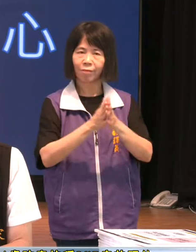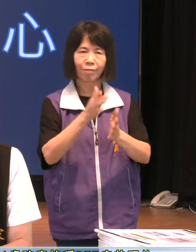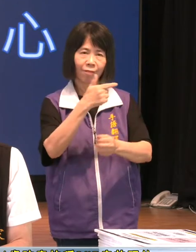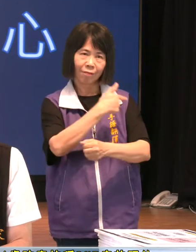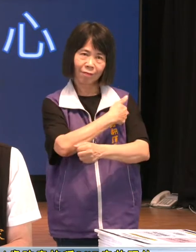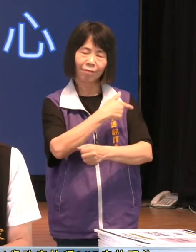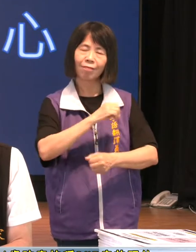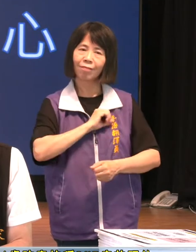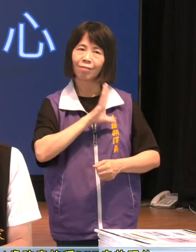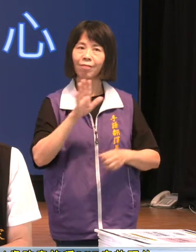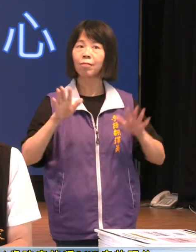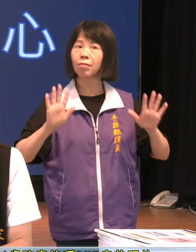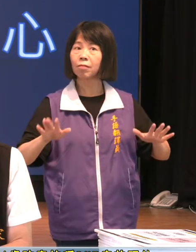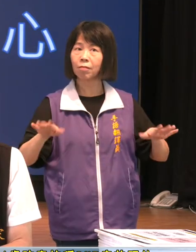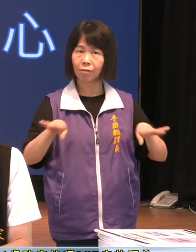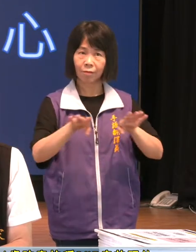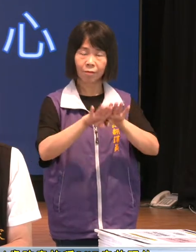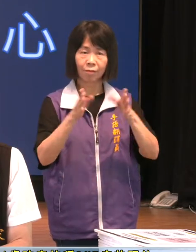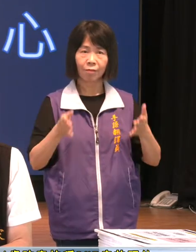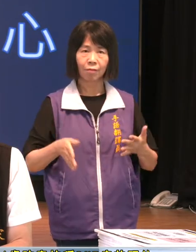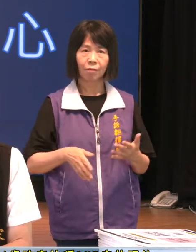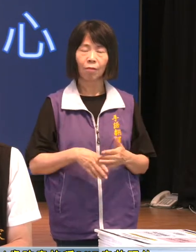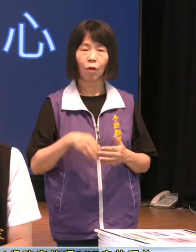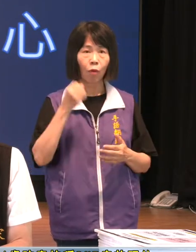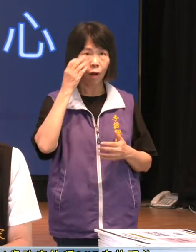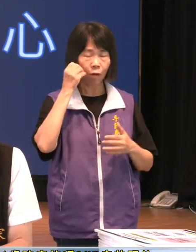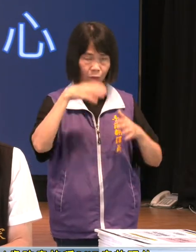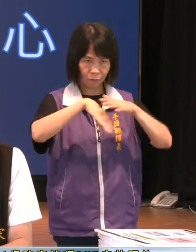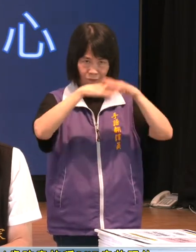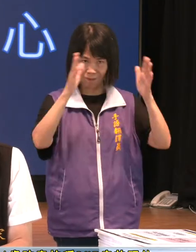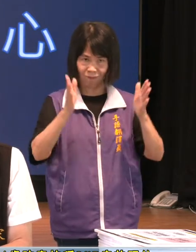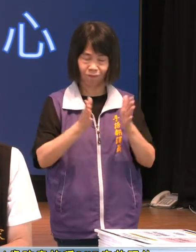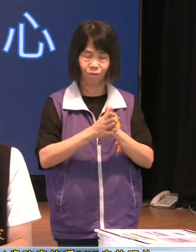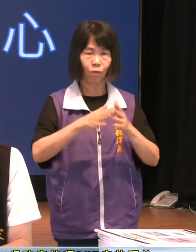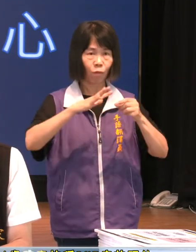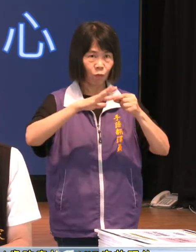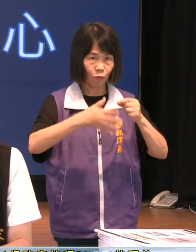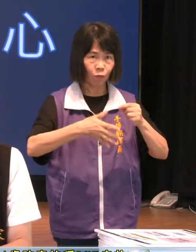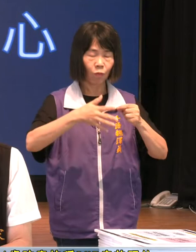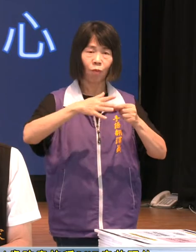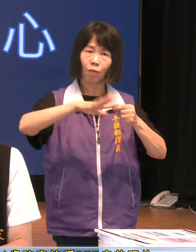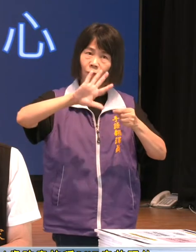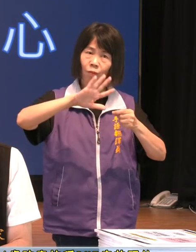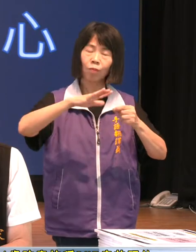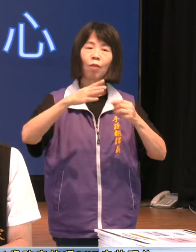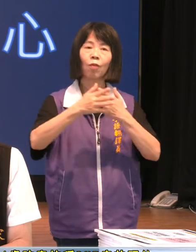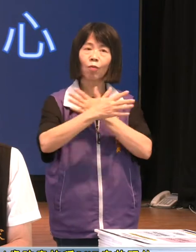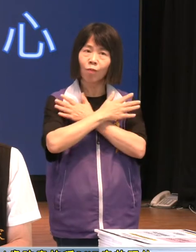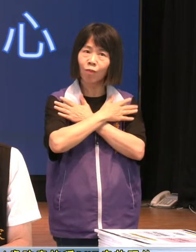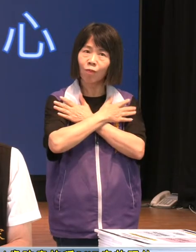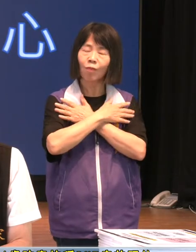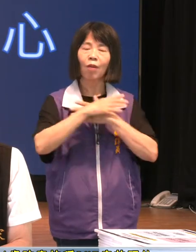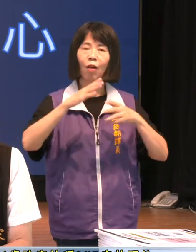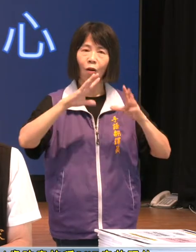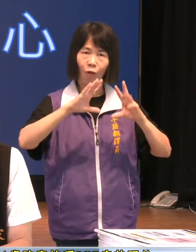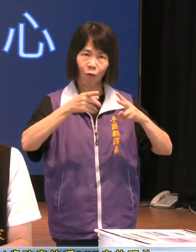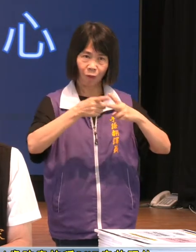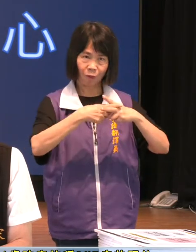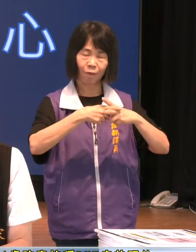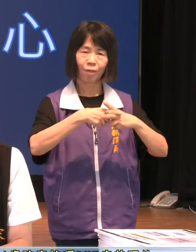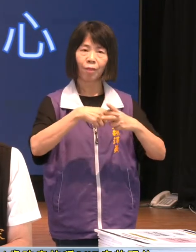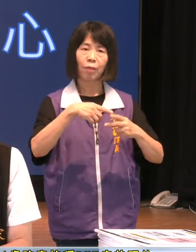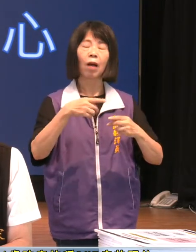以今天开始做全县的这国中、国小、高中跟幼儿园大班的疫苗接